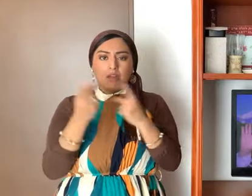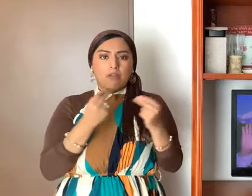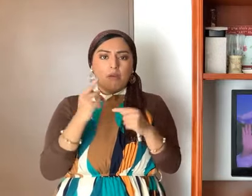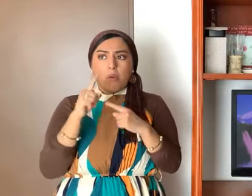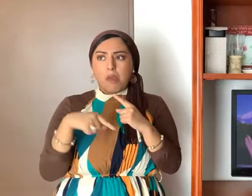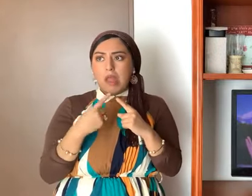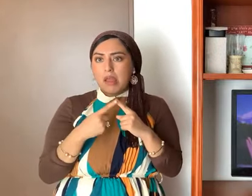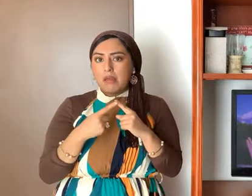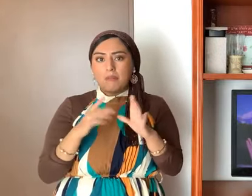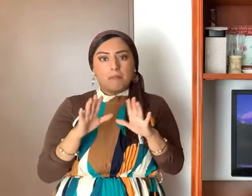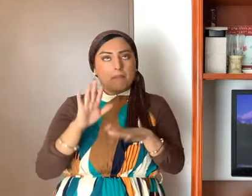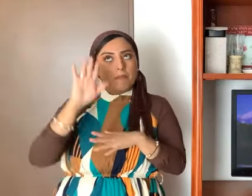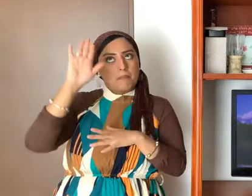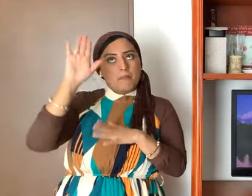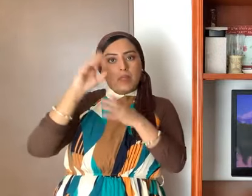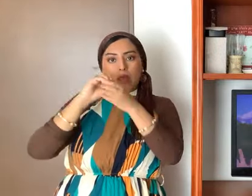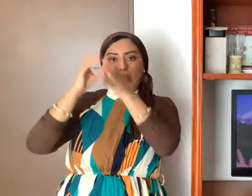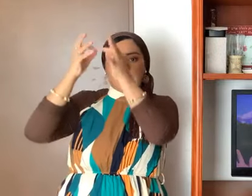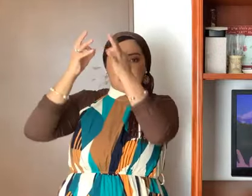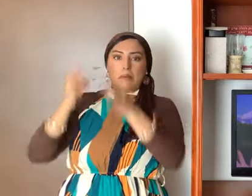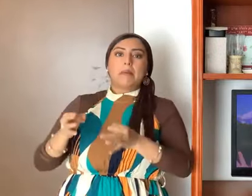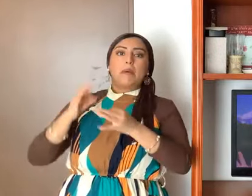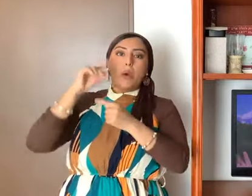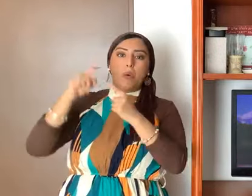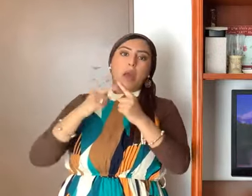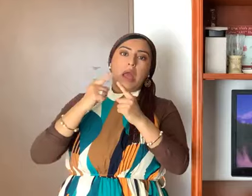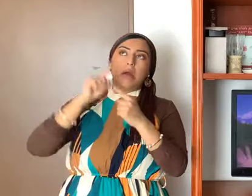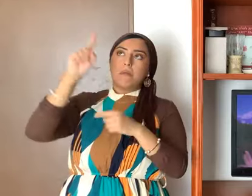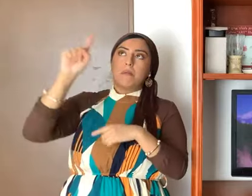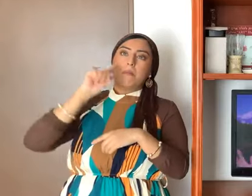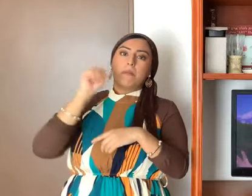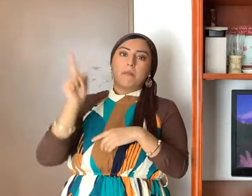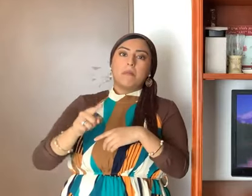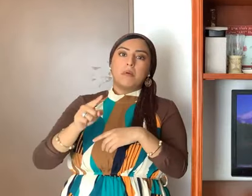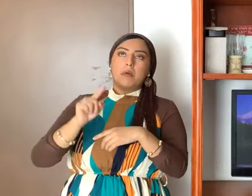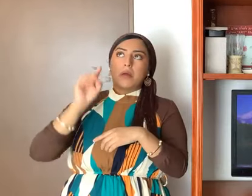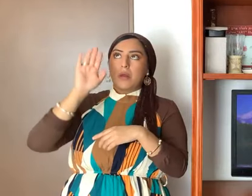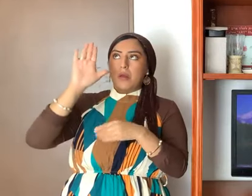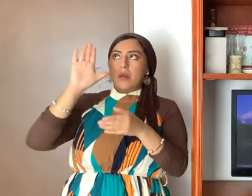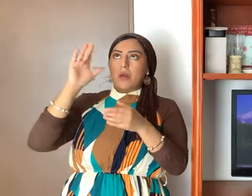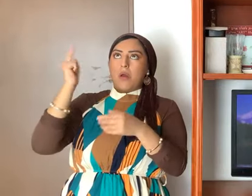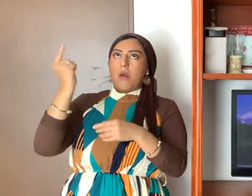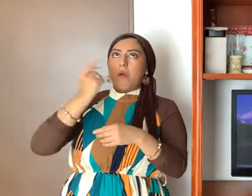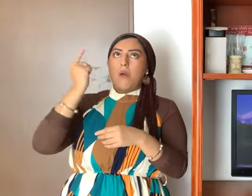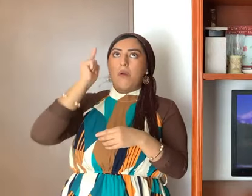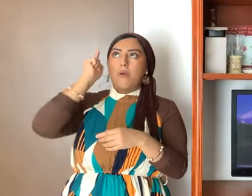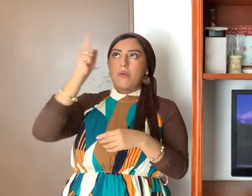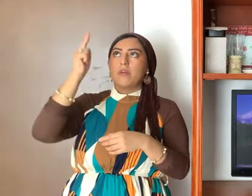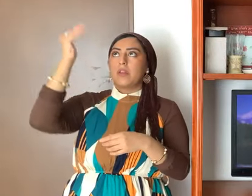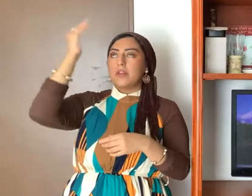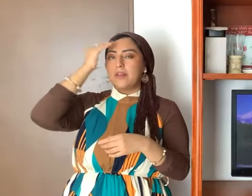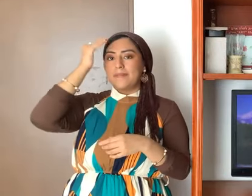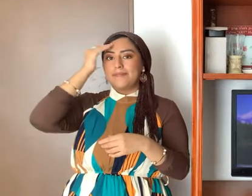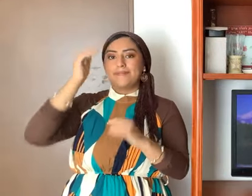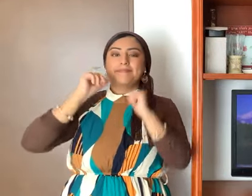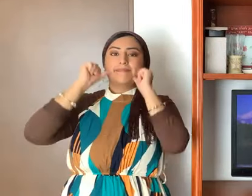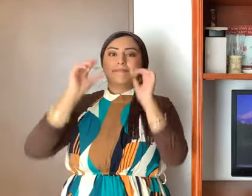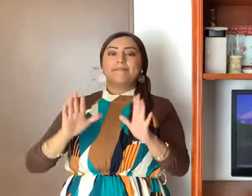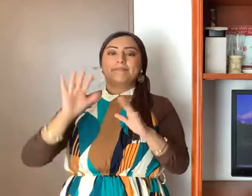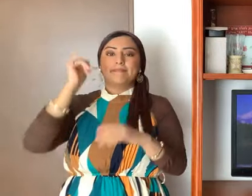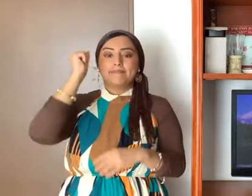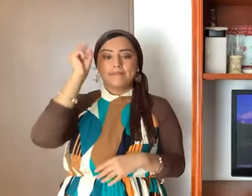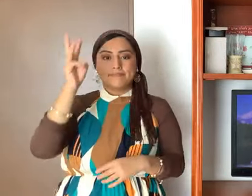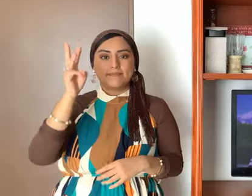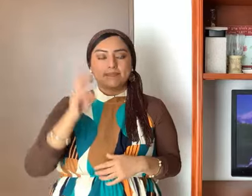¿Cuándo lo hará? Eso es cosa de Él. Eso es cosa de Él. Eso es algo que solamente Él sabe. Bendito es Yahshua